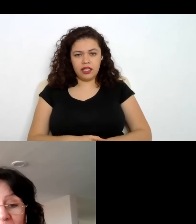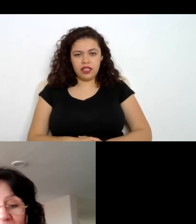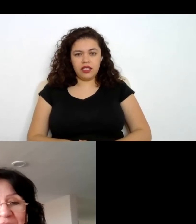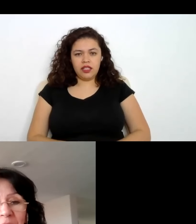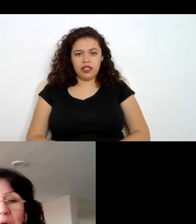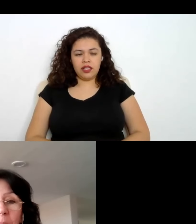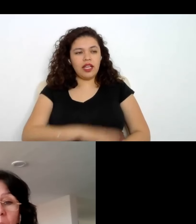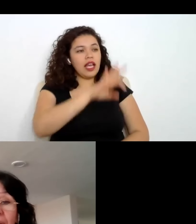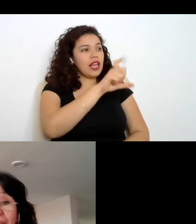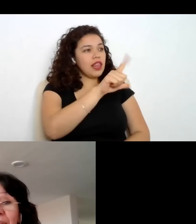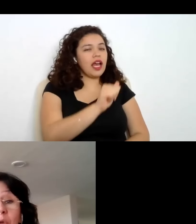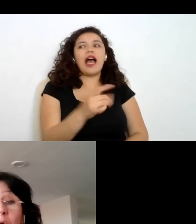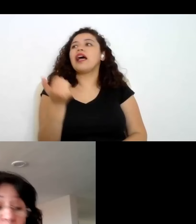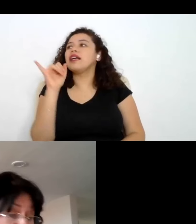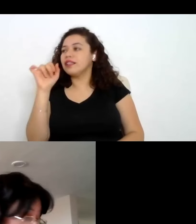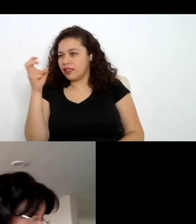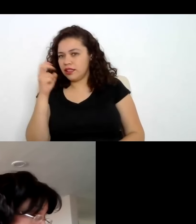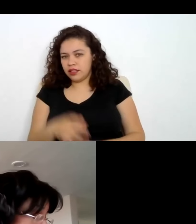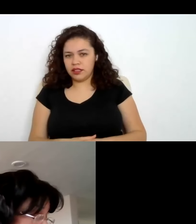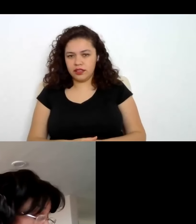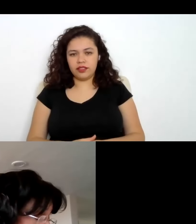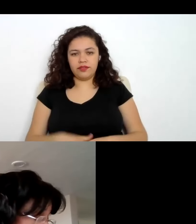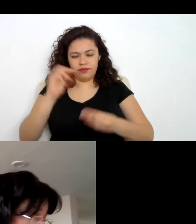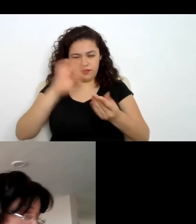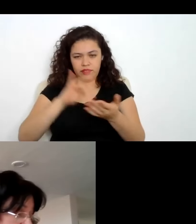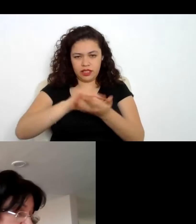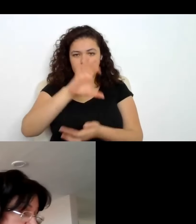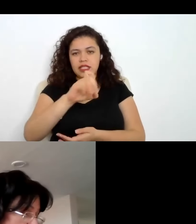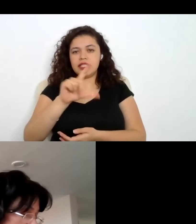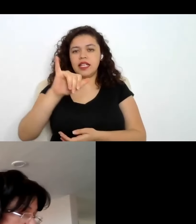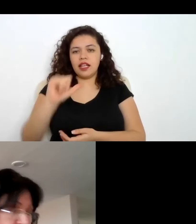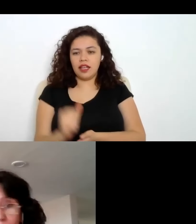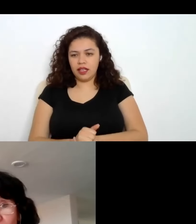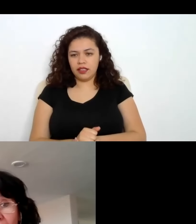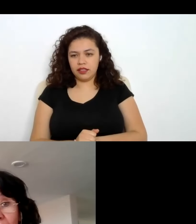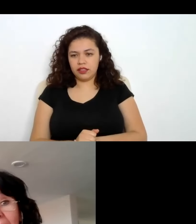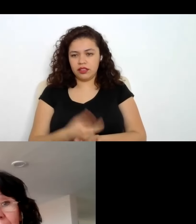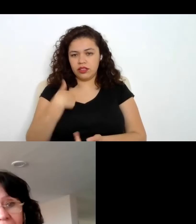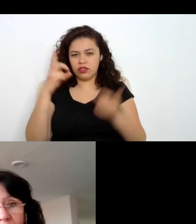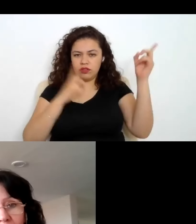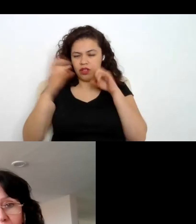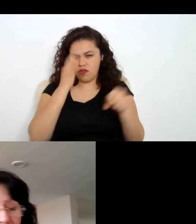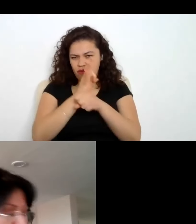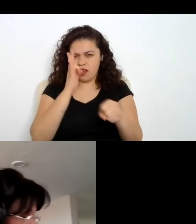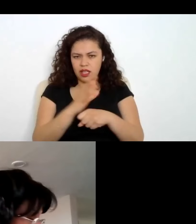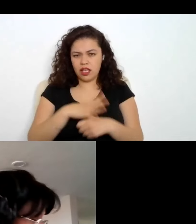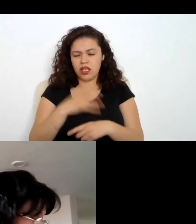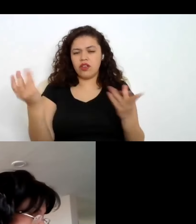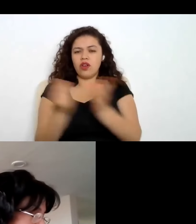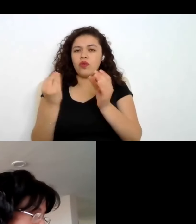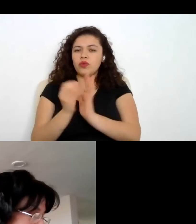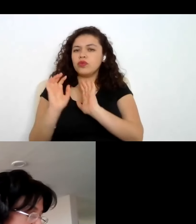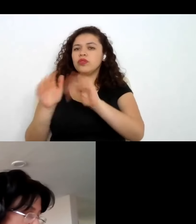¿Elda? Hilda, ajá. No, muchas gracias, Cecilia. Si era una duda que me surgió ahorita y mira que he tomado el curso varias